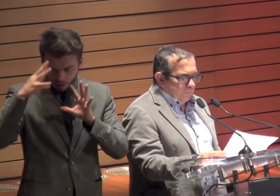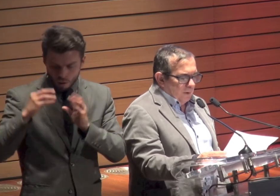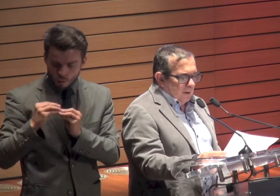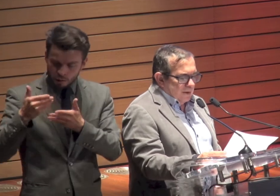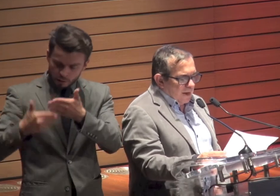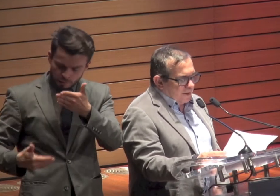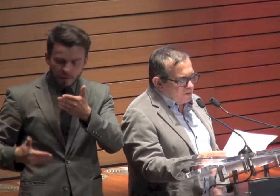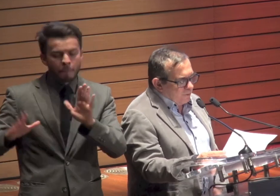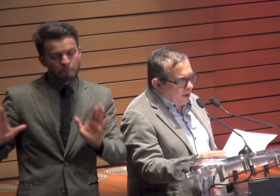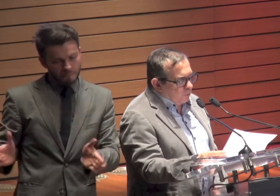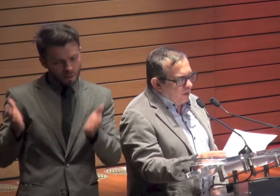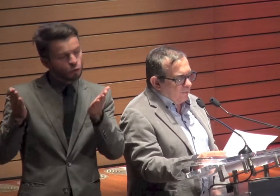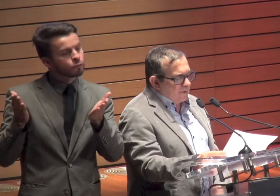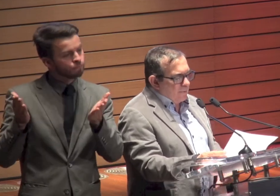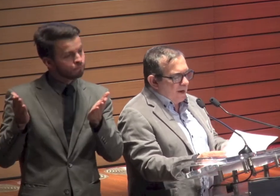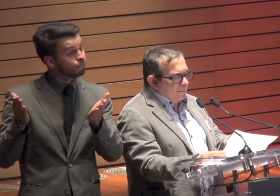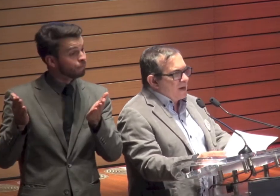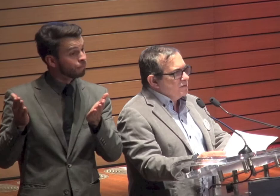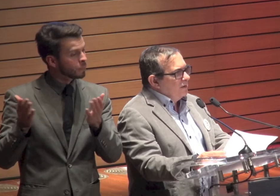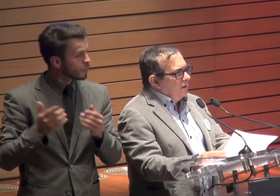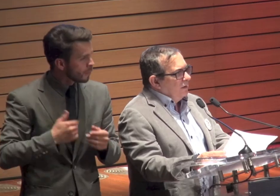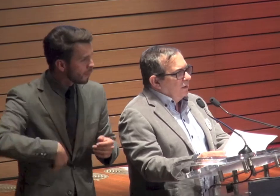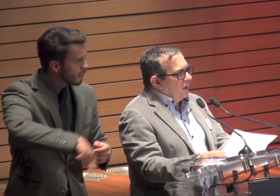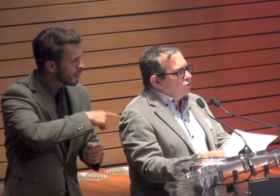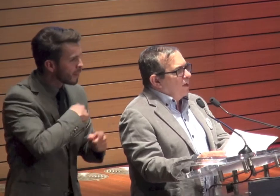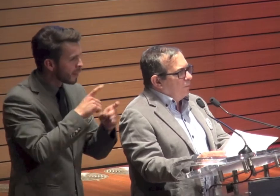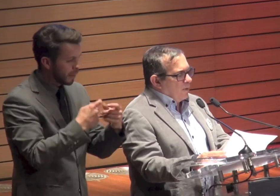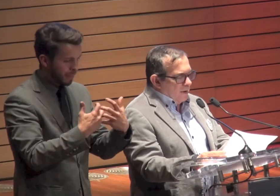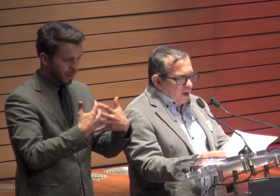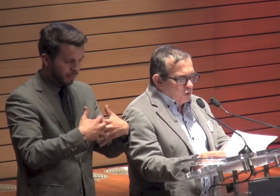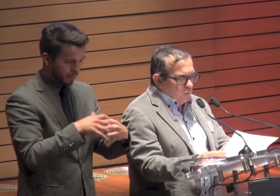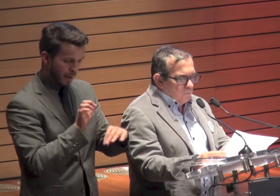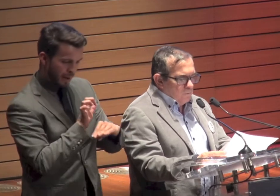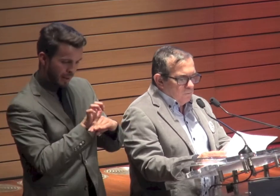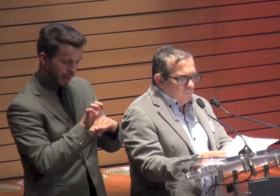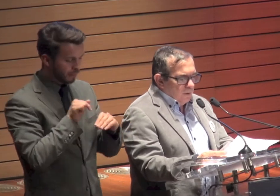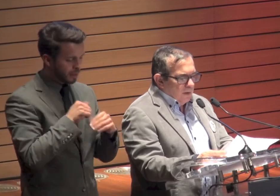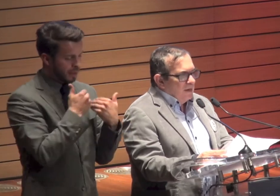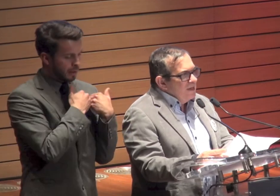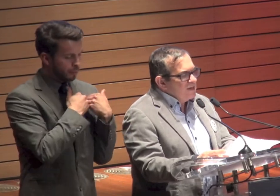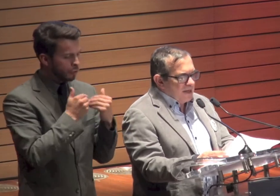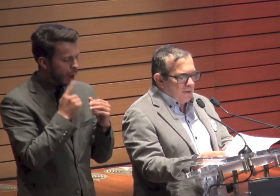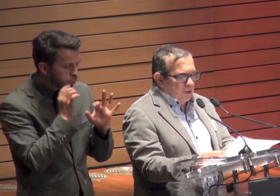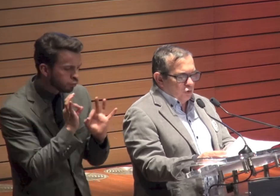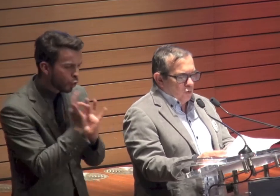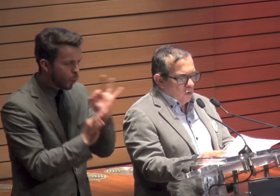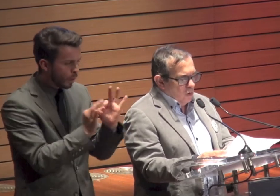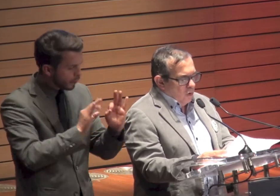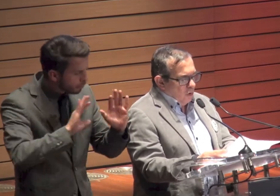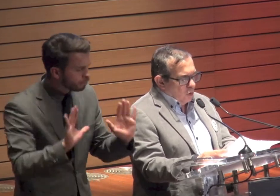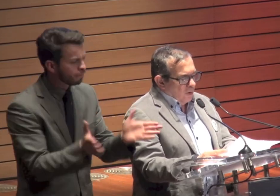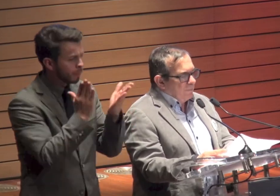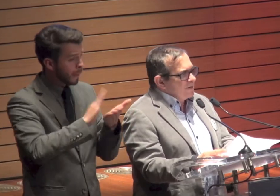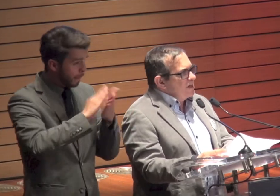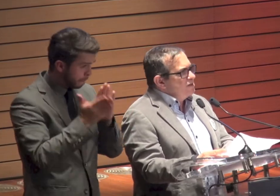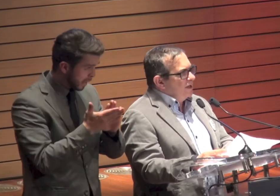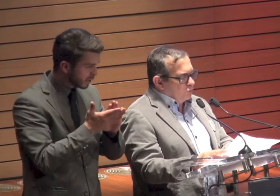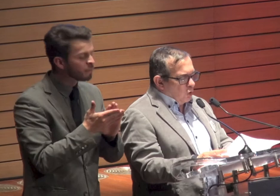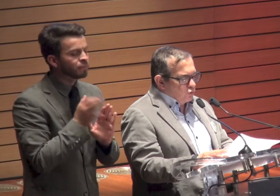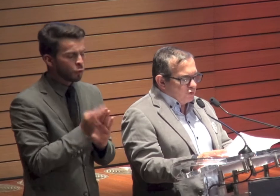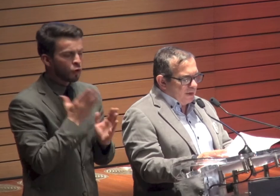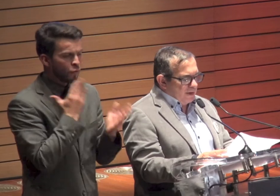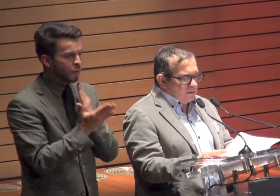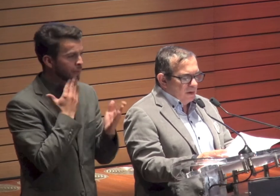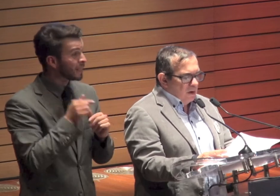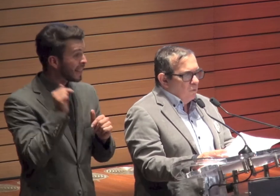integración y el crecimiento de Defendamos la Paz es una prueba de ello. Y este evento, con la presencia